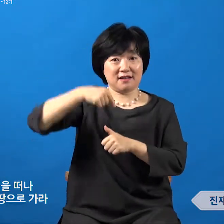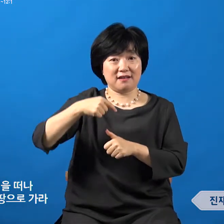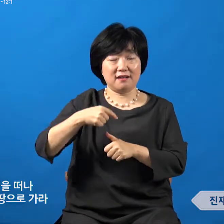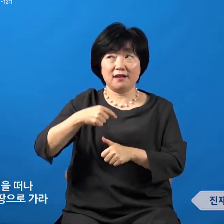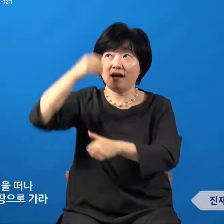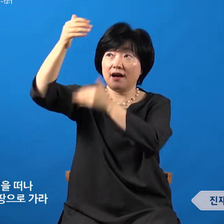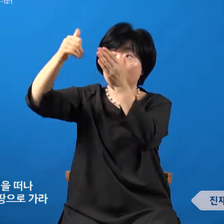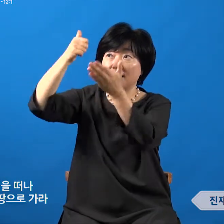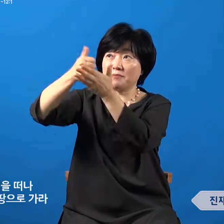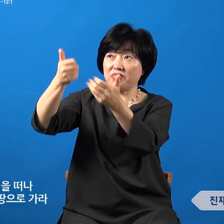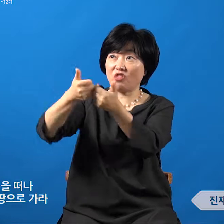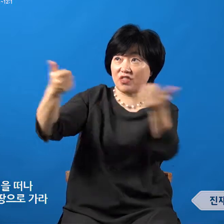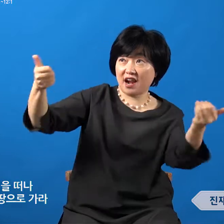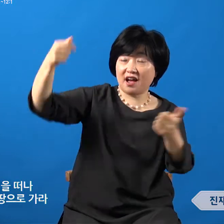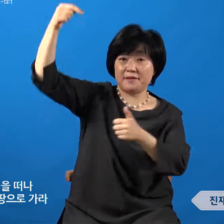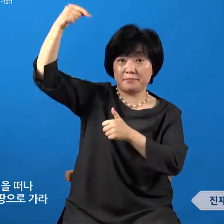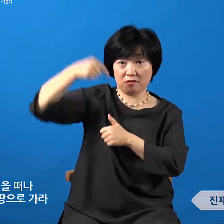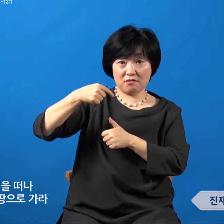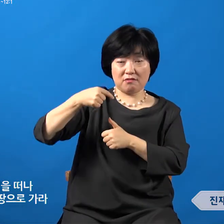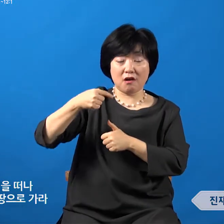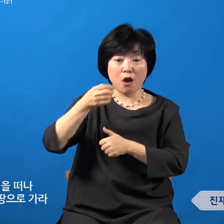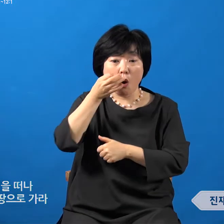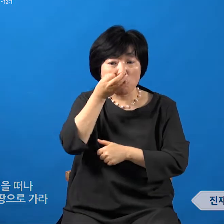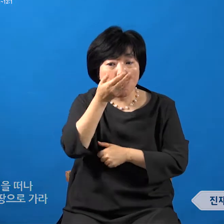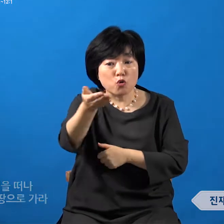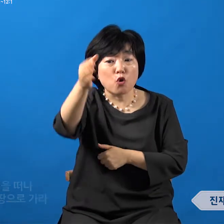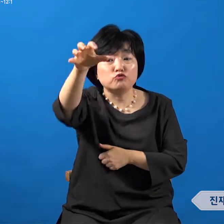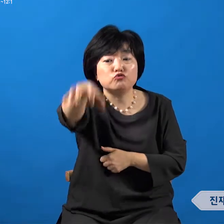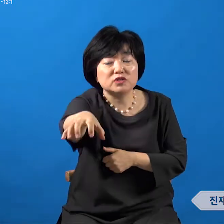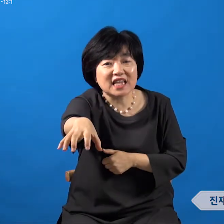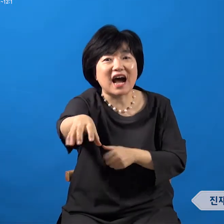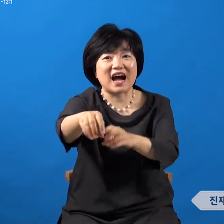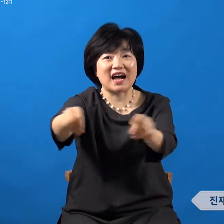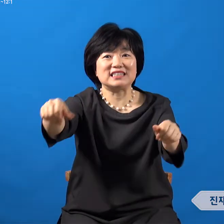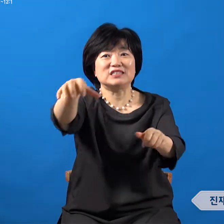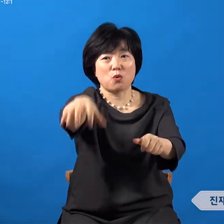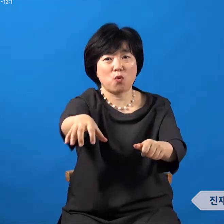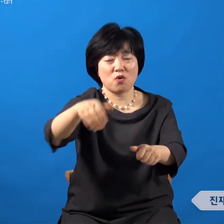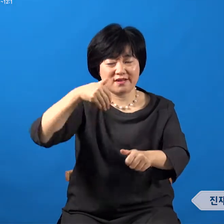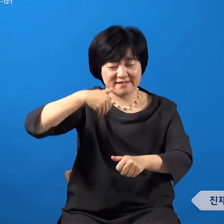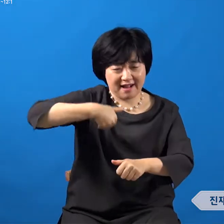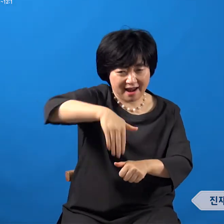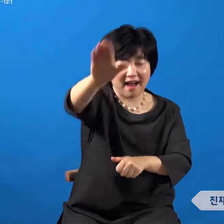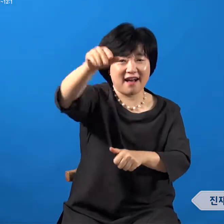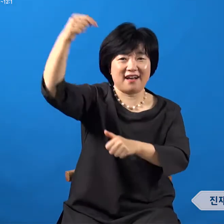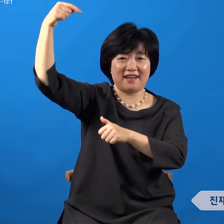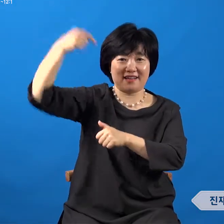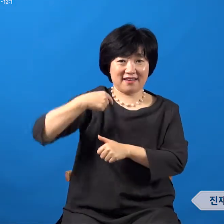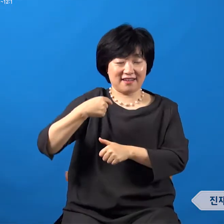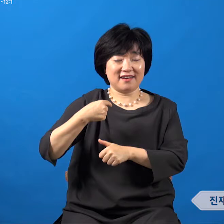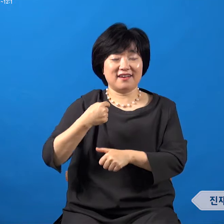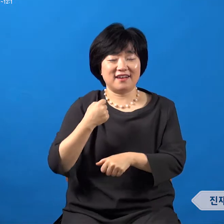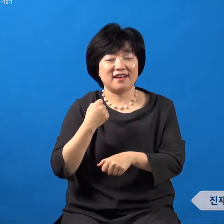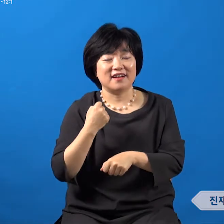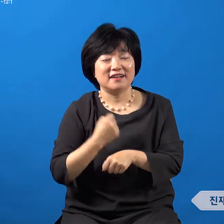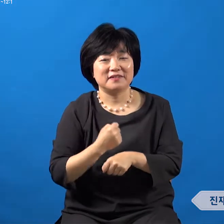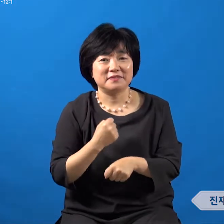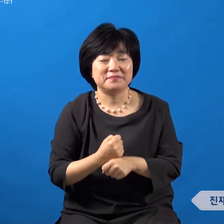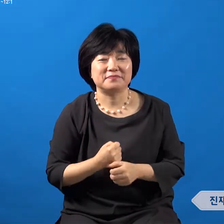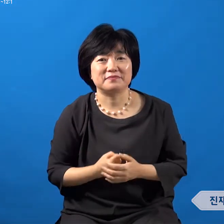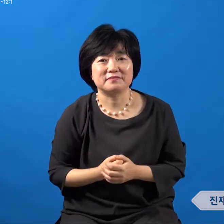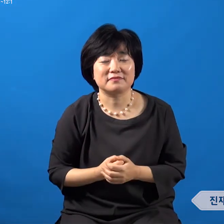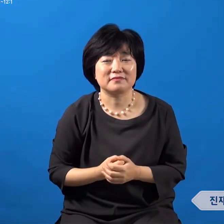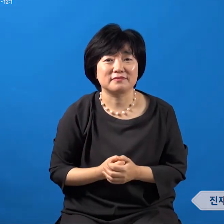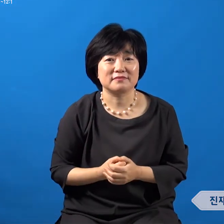하나님 떠나라 라고 말씀합니다. 그리고 보여줄 땅으로 가라 라고 말씀하시는